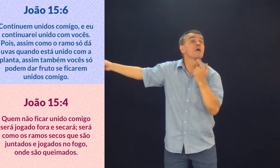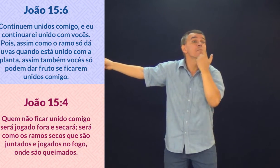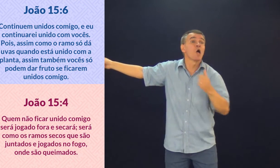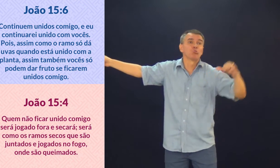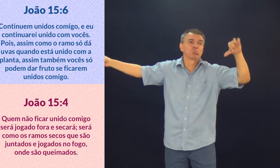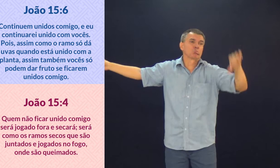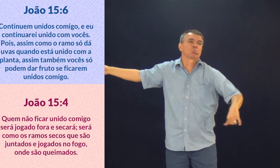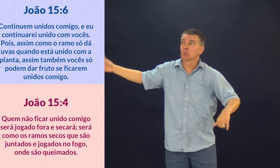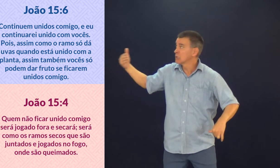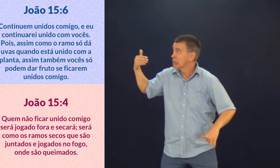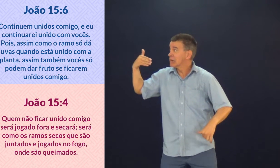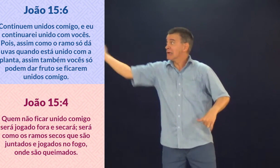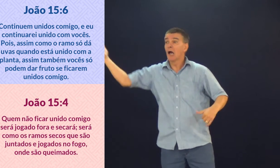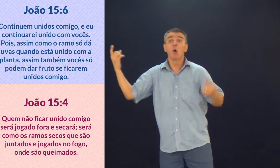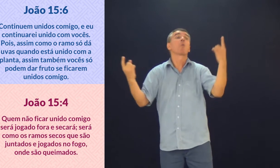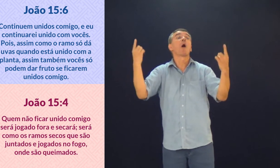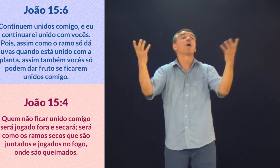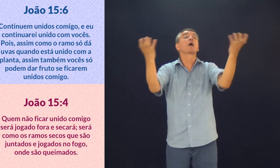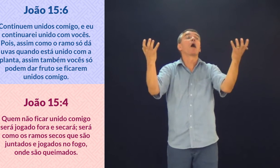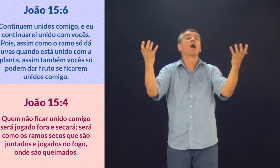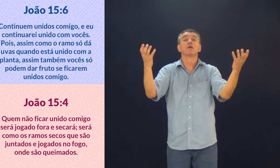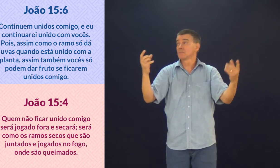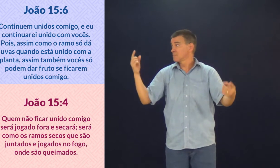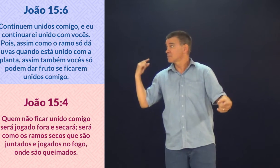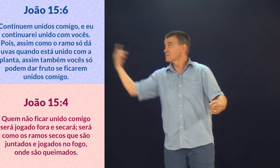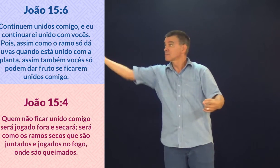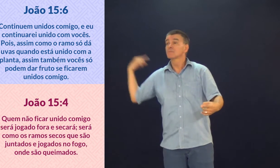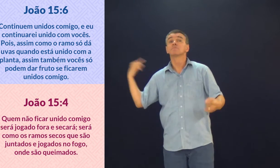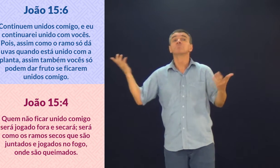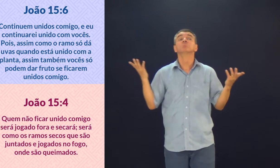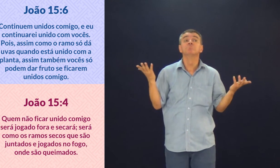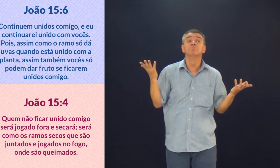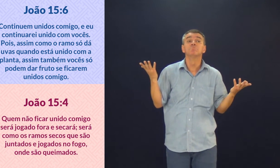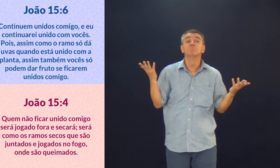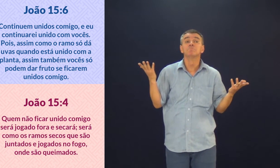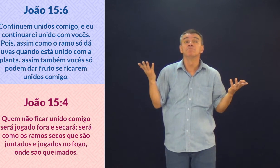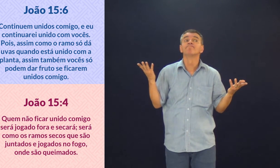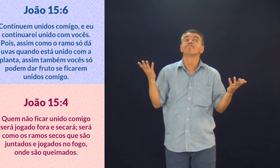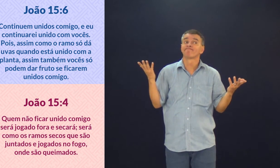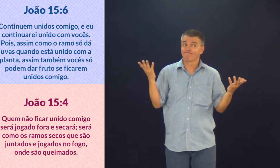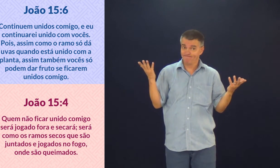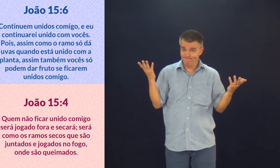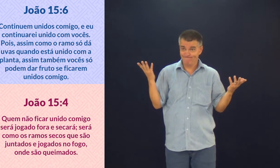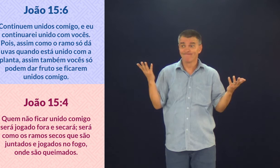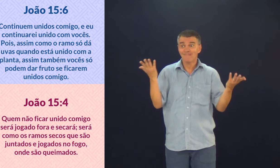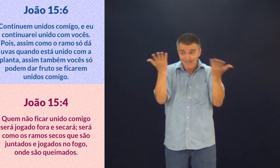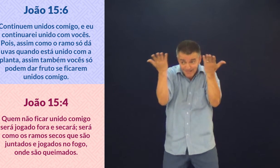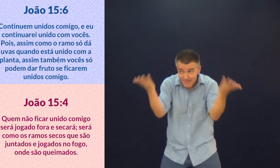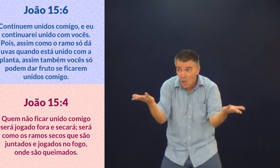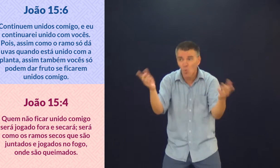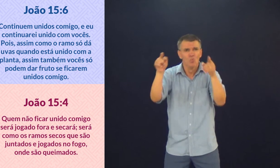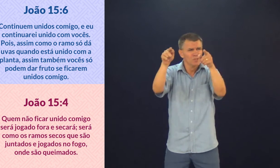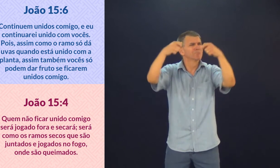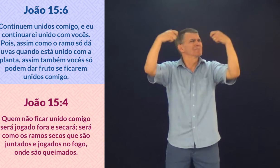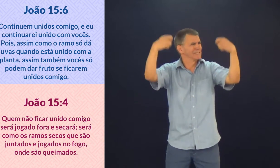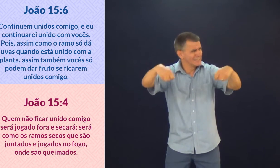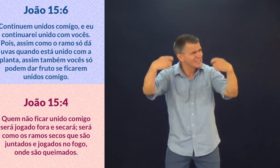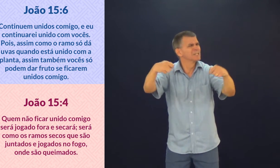olha só quadro vermelho e quadro azul a 4 você pertence é o versículo você está